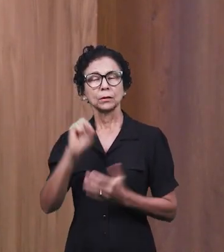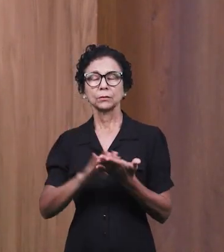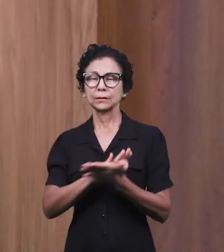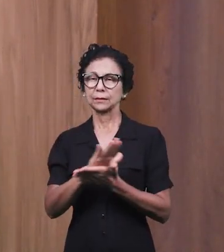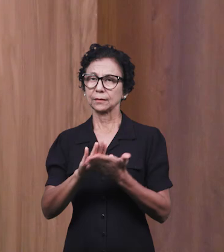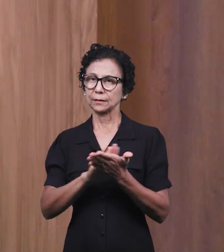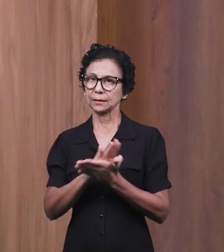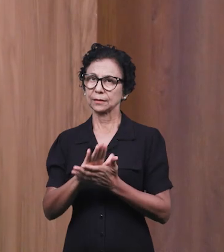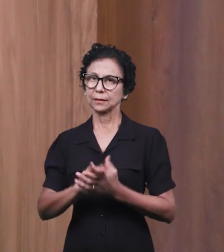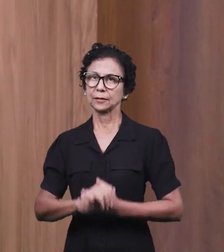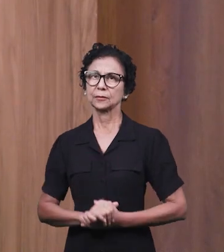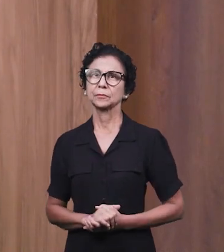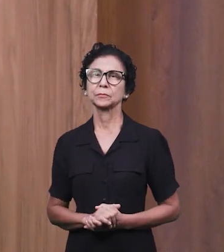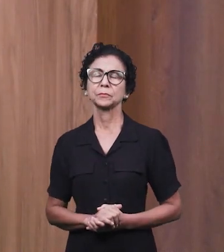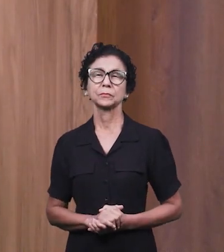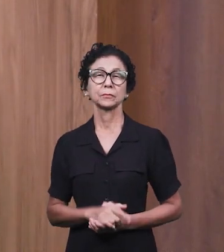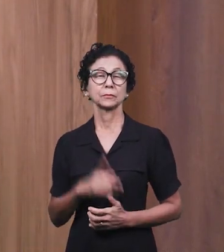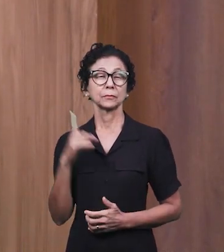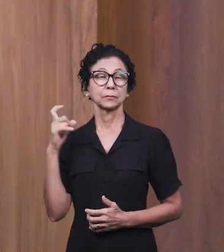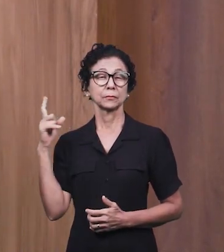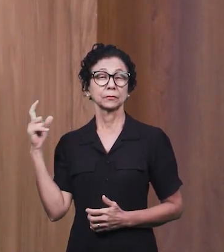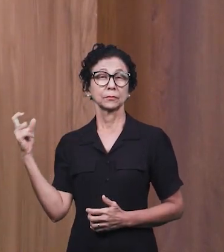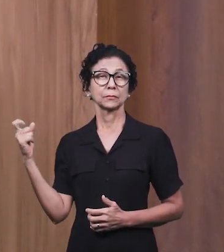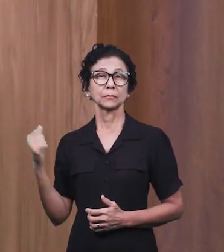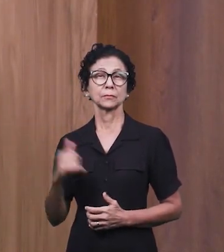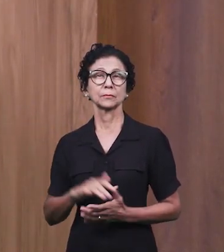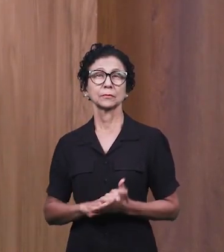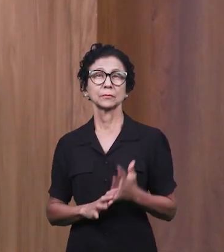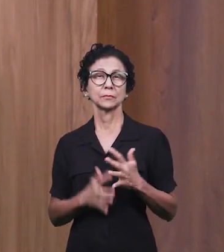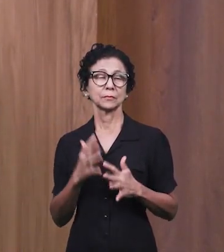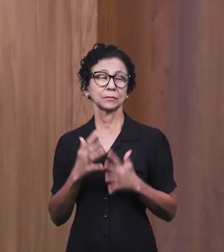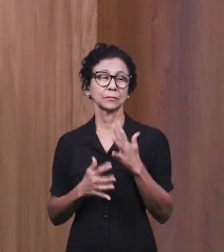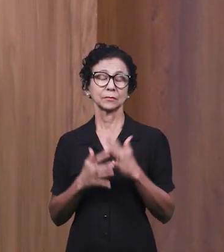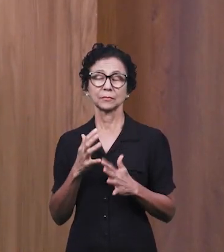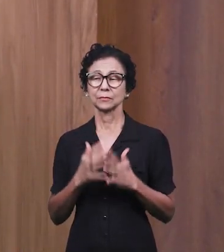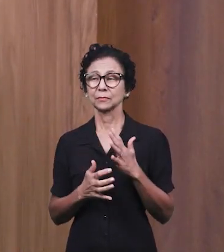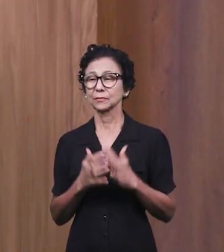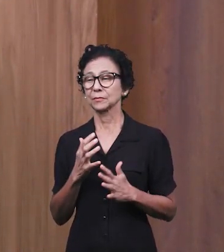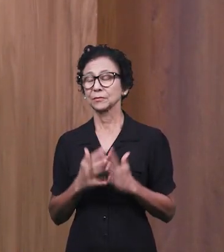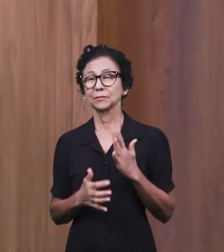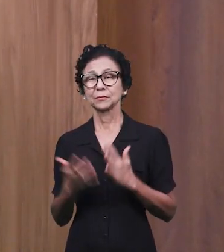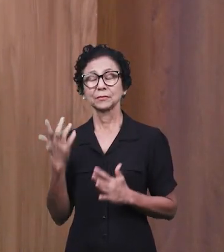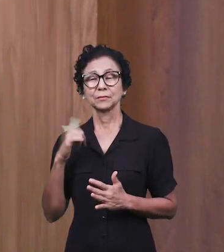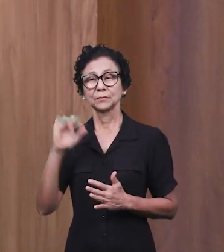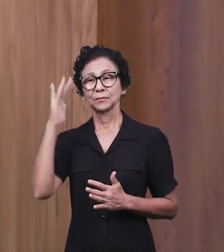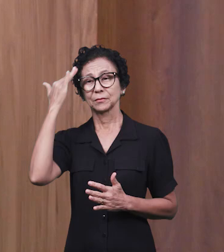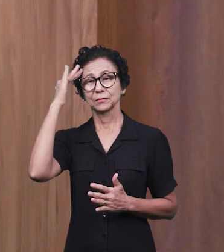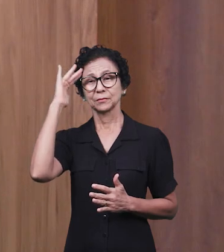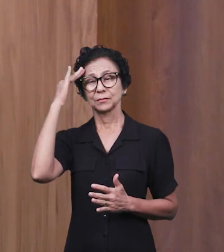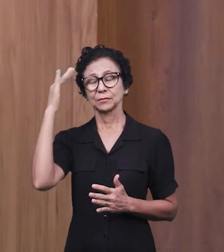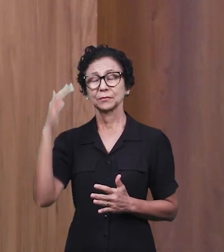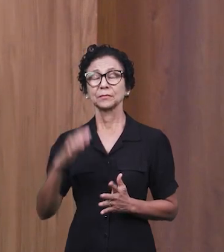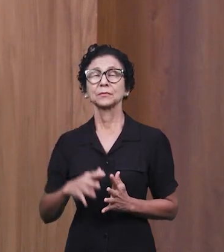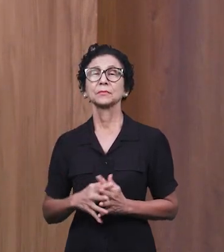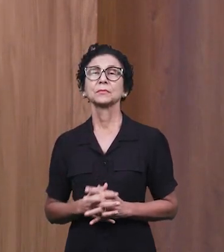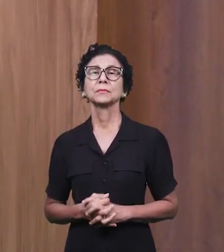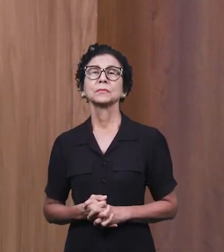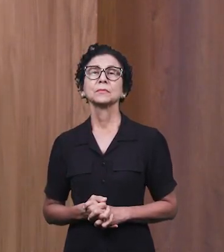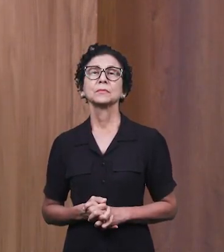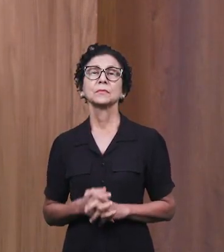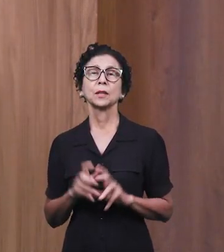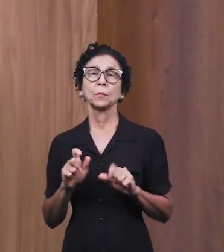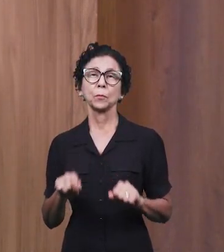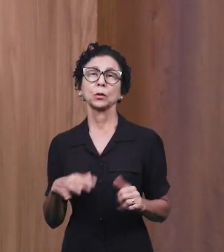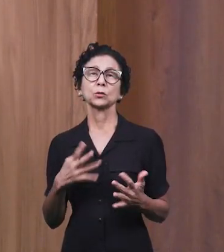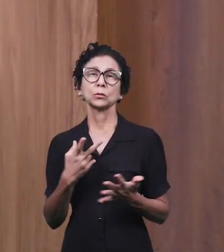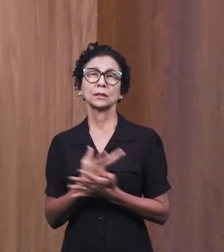ouvindo. Ou tá barulho, tá atrapalhando, eu não tô conseguindo entender, alguma coisa do tipo que pode